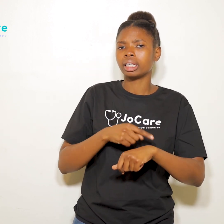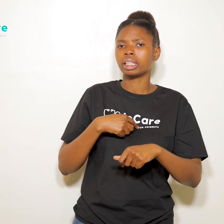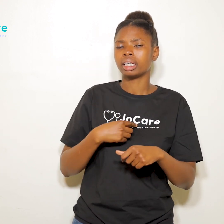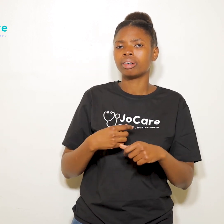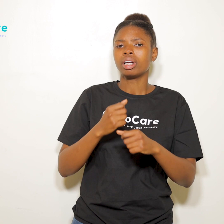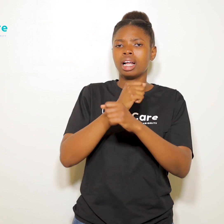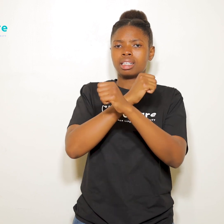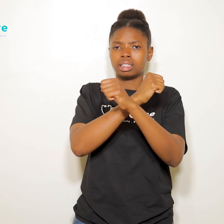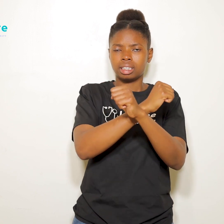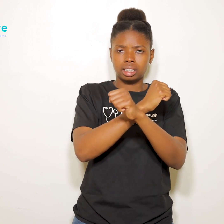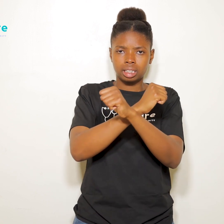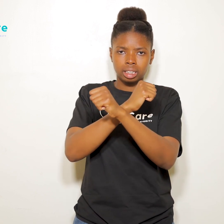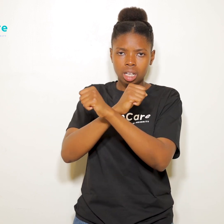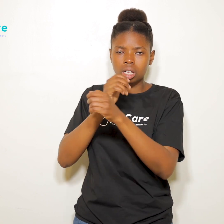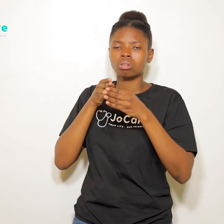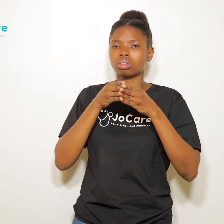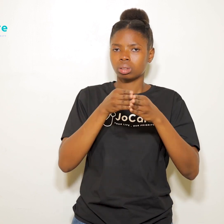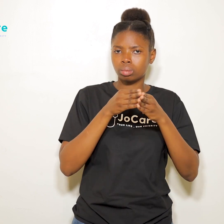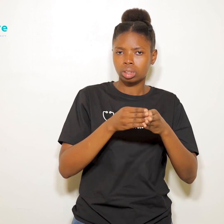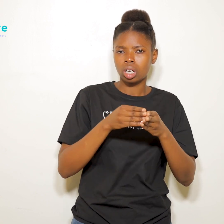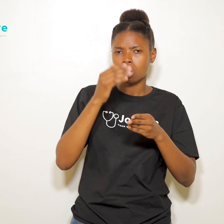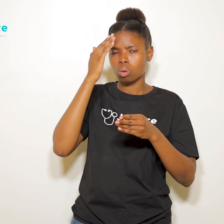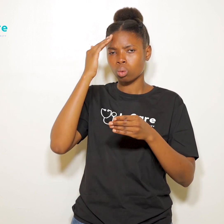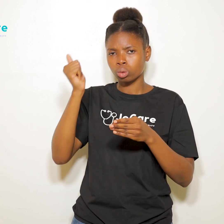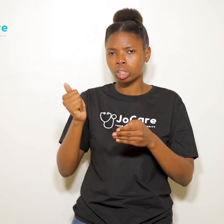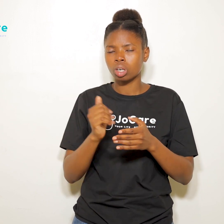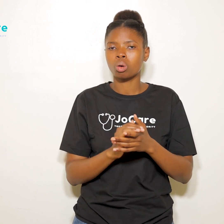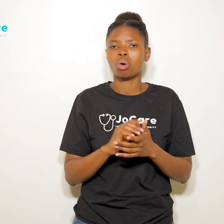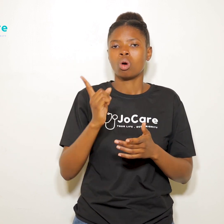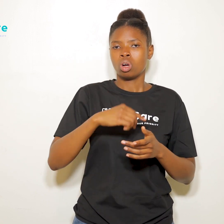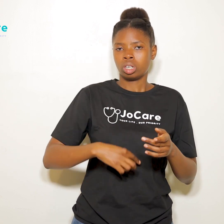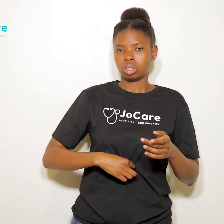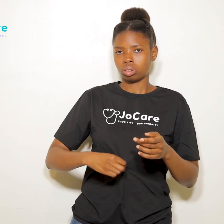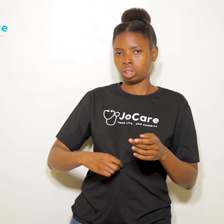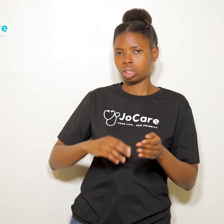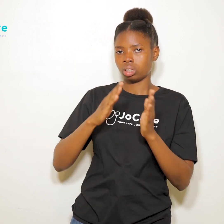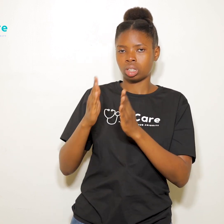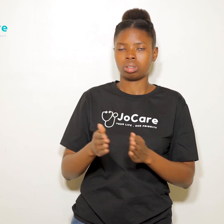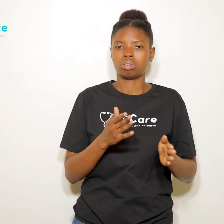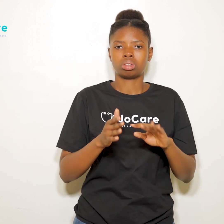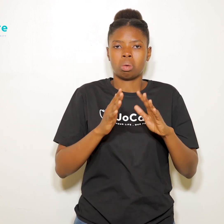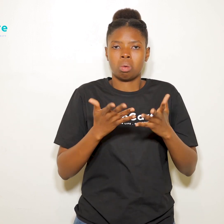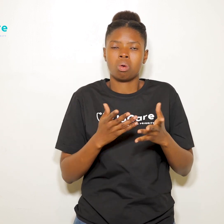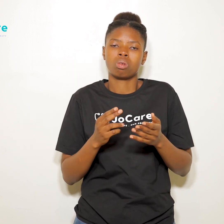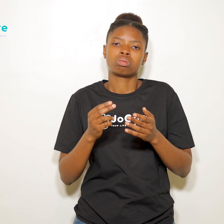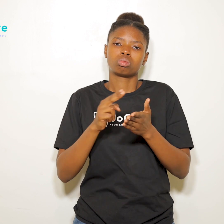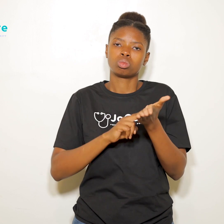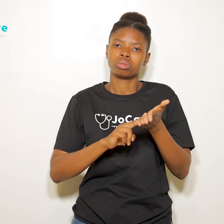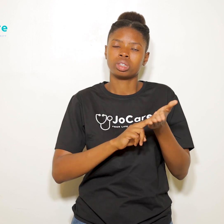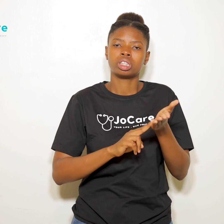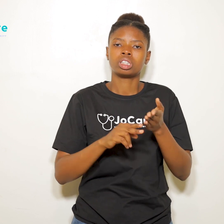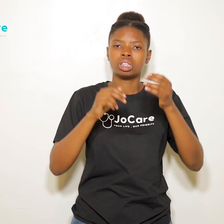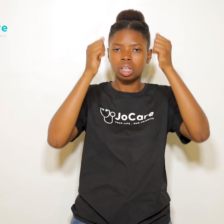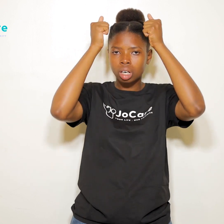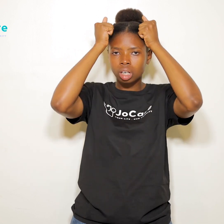burimo agakingirizo kugira ngo ntasama ntabiteganyije. watubwiye ibice biranga ukwezi